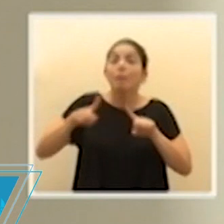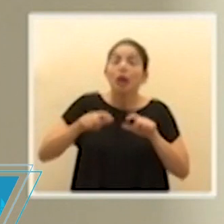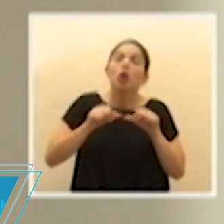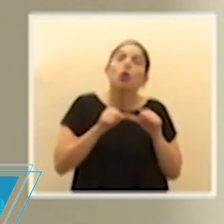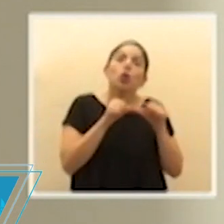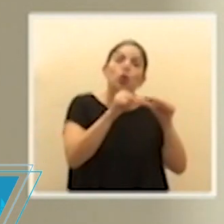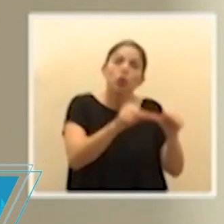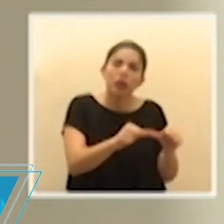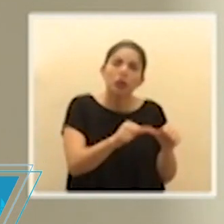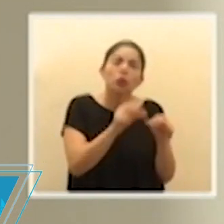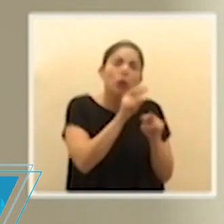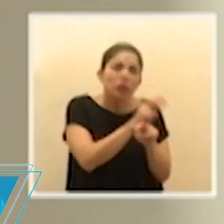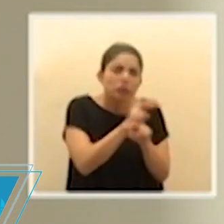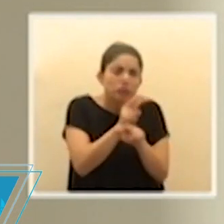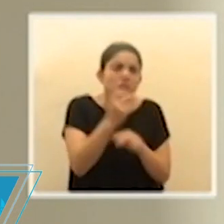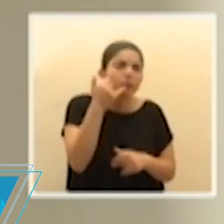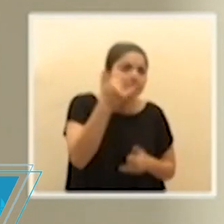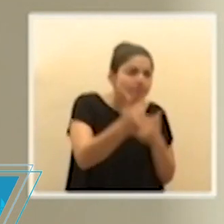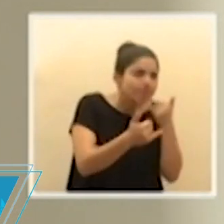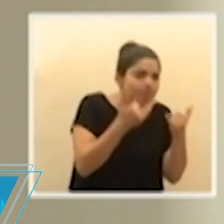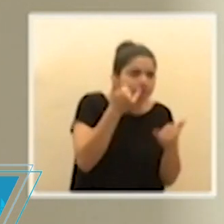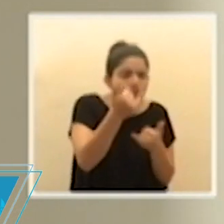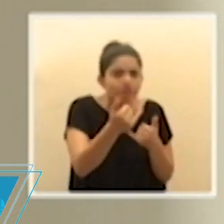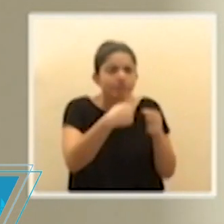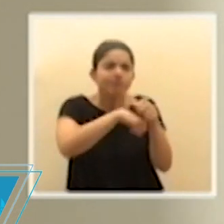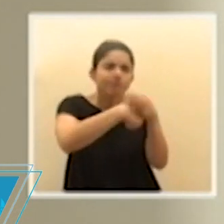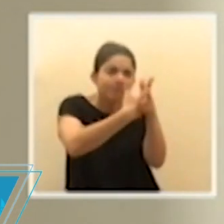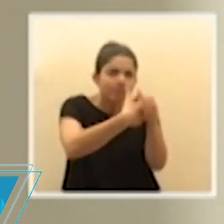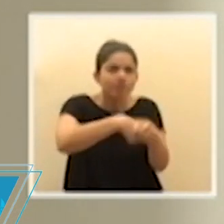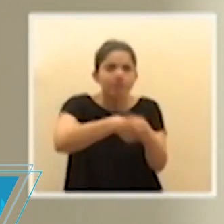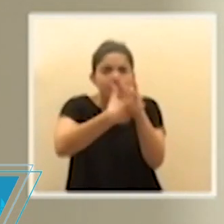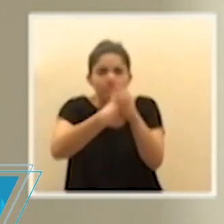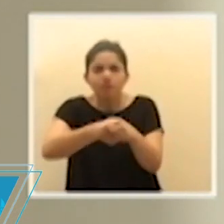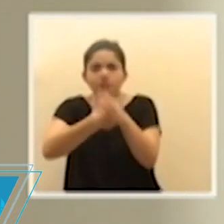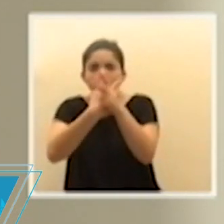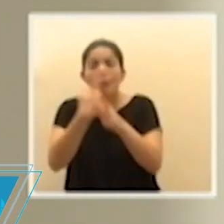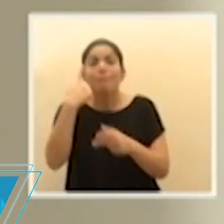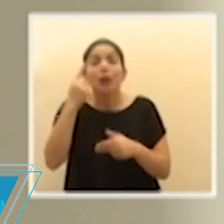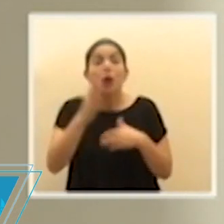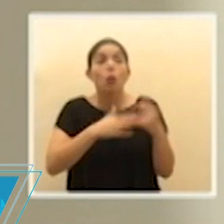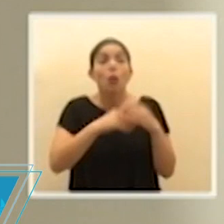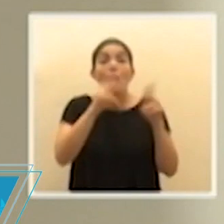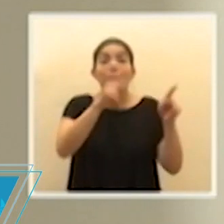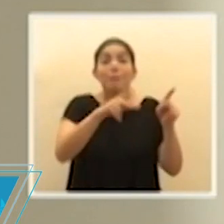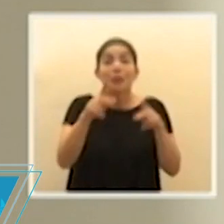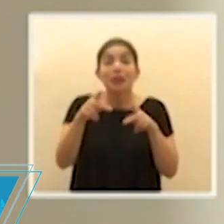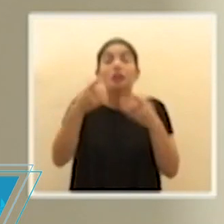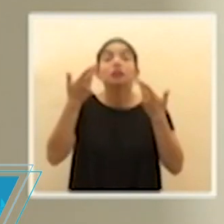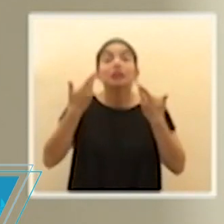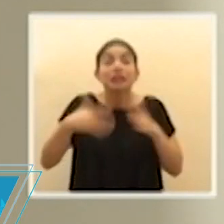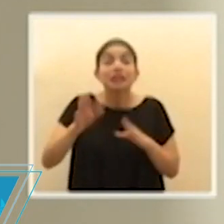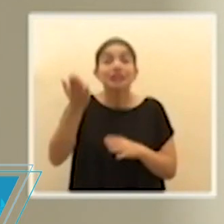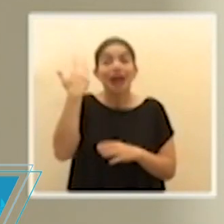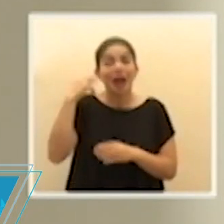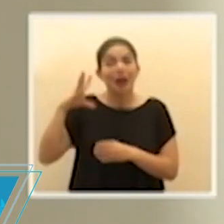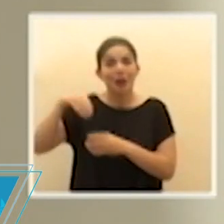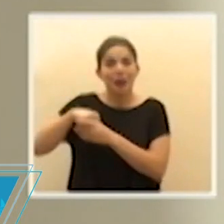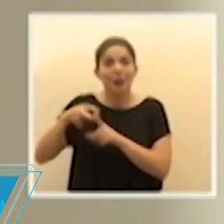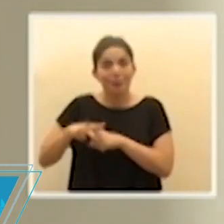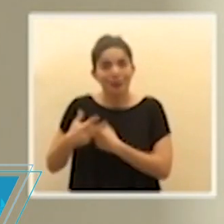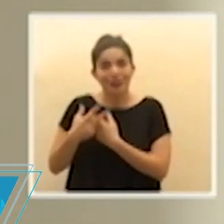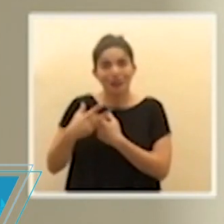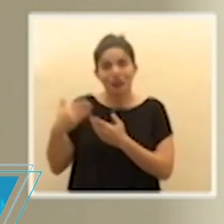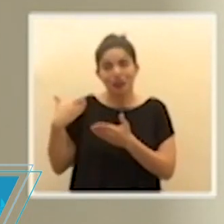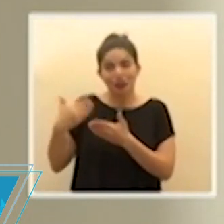con un seguimiento telefónico y virtual para todas aquellas personas que ya habían iniciado